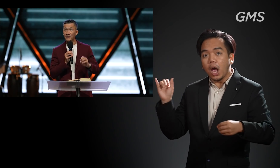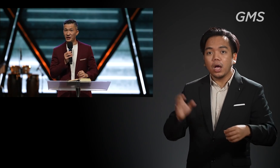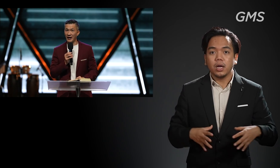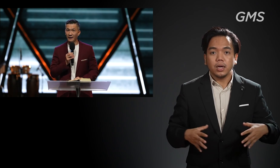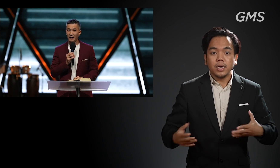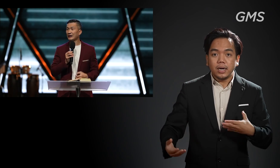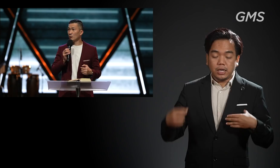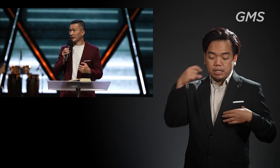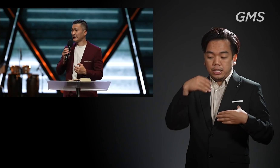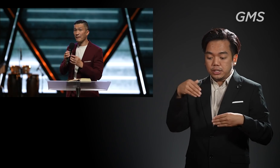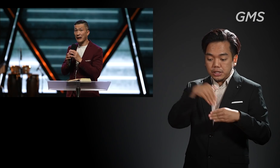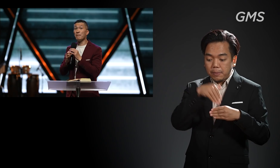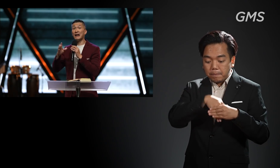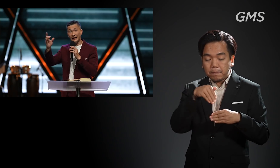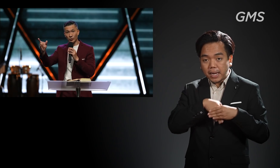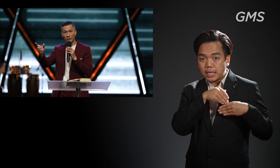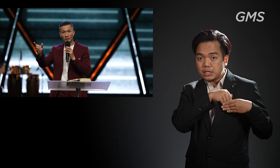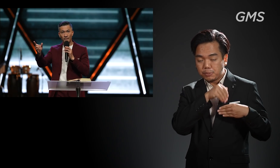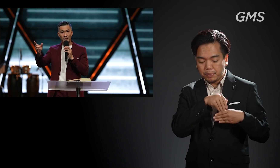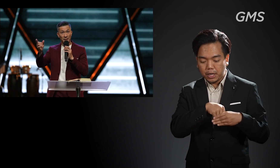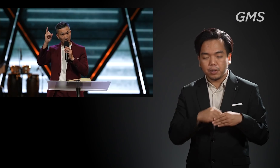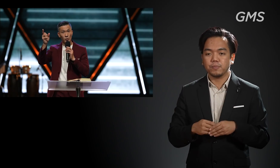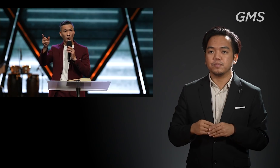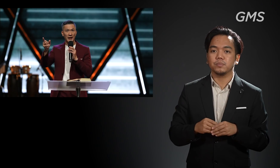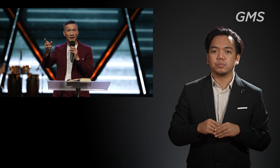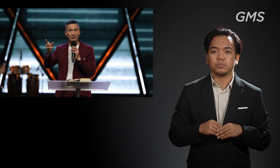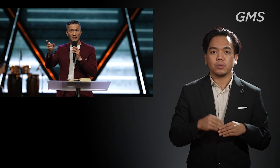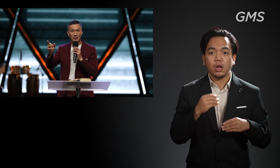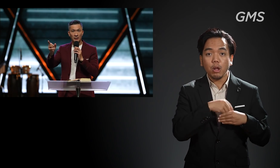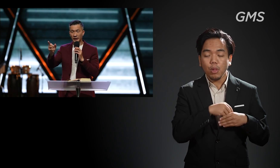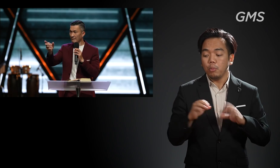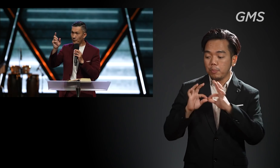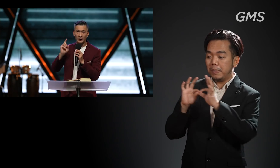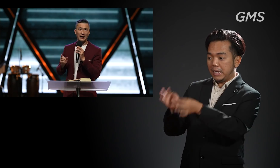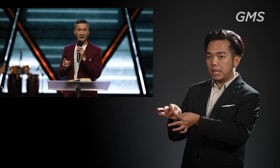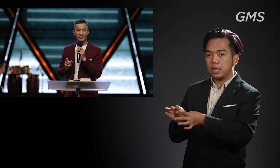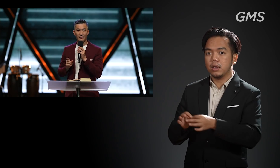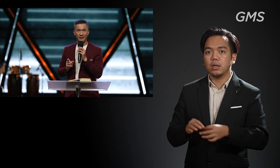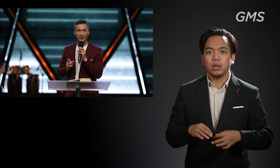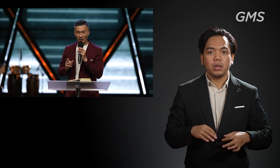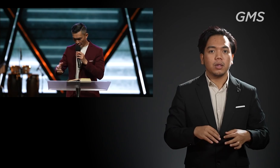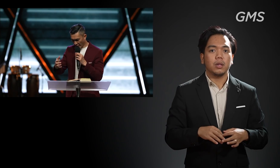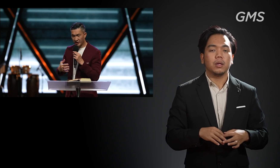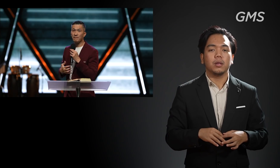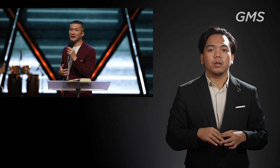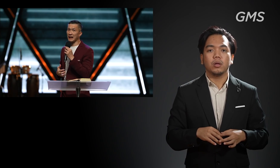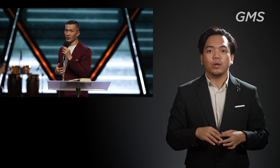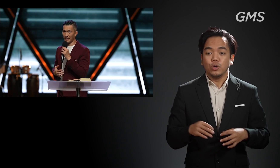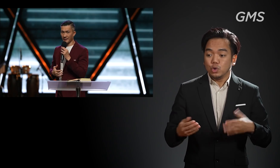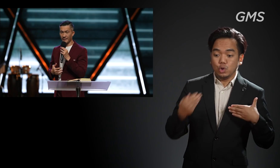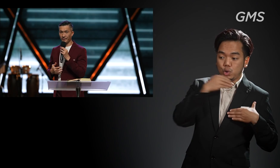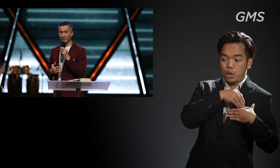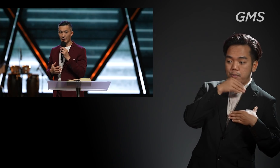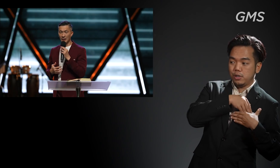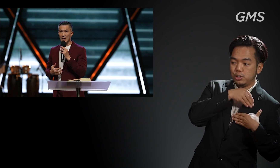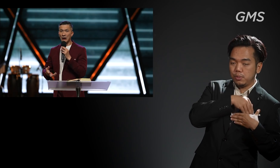buah-buahan ada biji-bijian. Atau mungkin dia bahkan beli itu bibit unggulnya. Diimport kali. Lalu dia disimpan